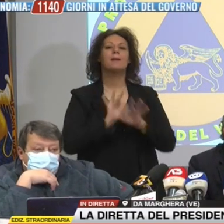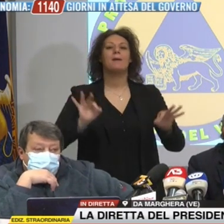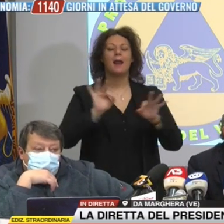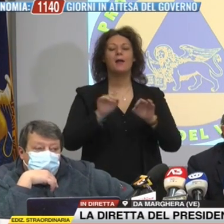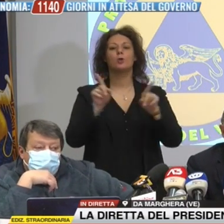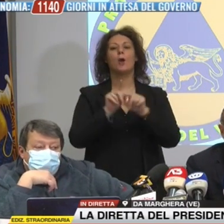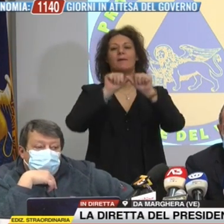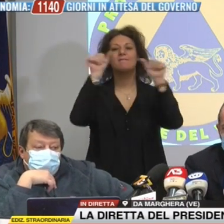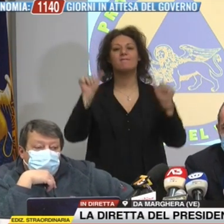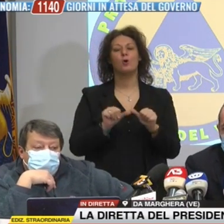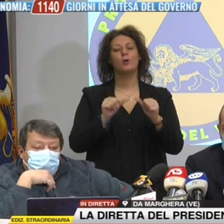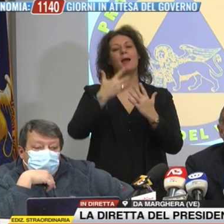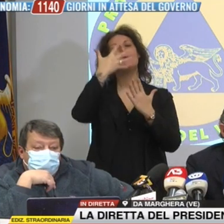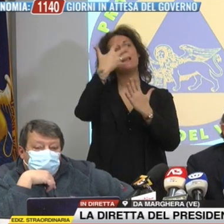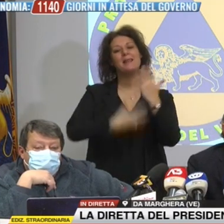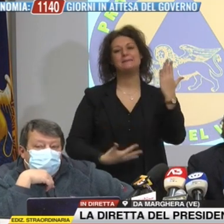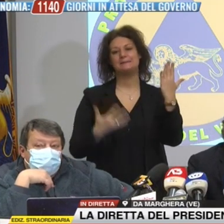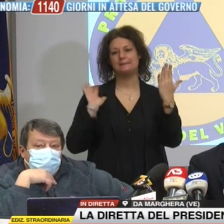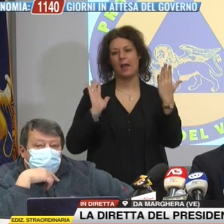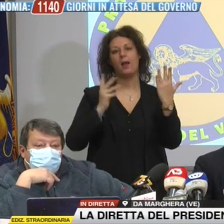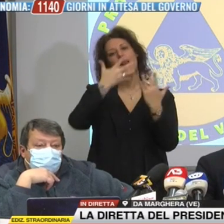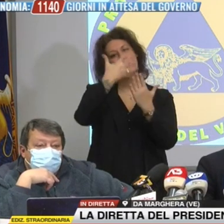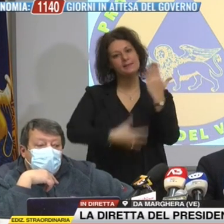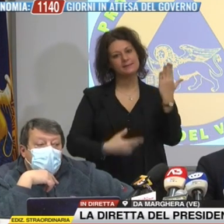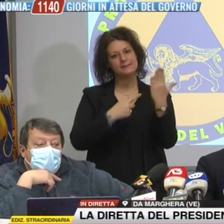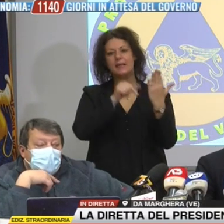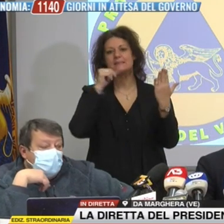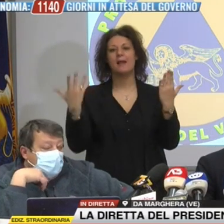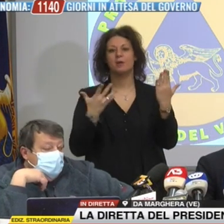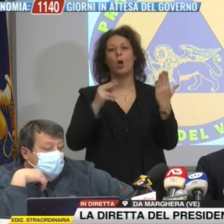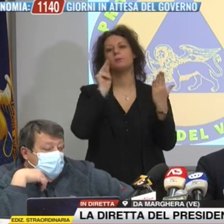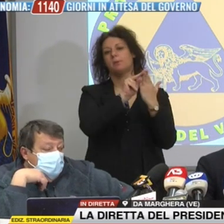cioè, questo deve essere chiaro. Ovvio che l'ospedale di Padova...